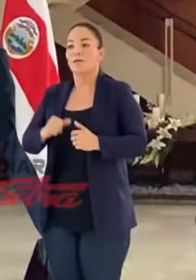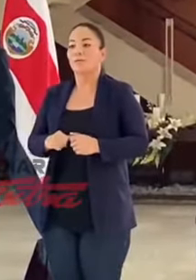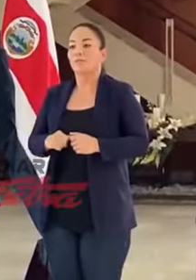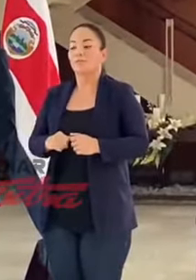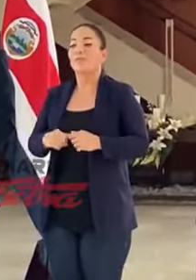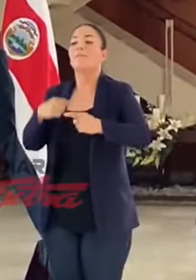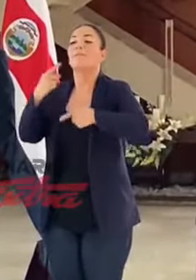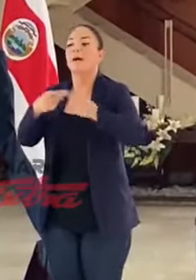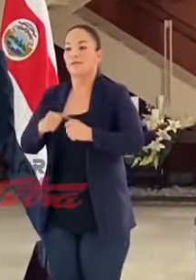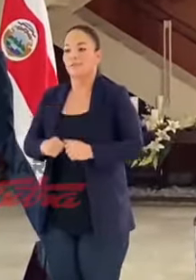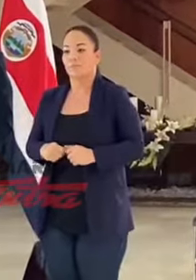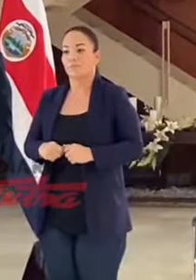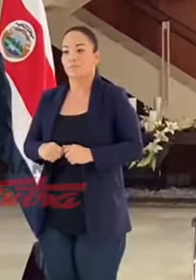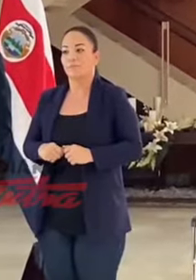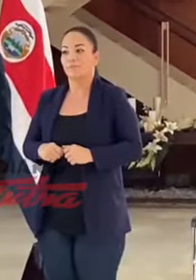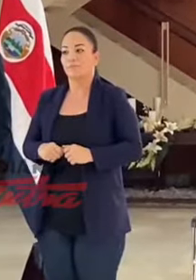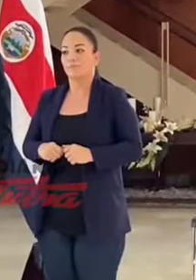va a